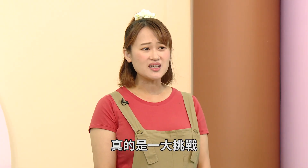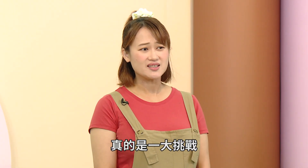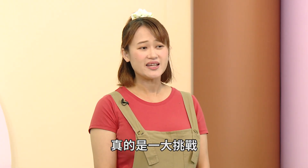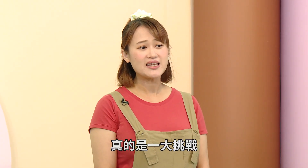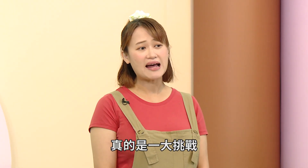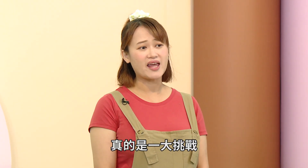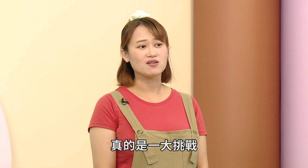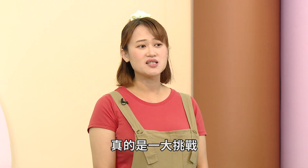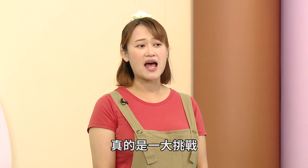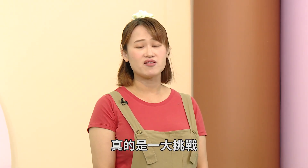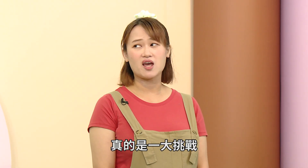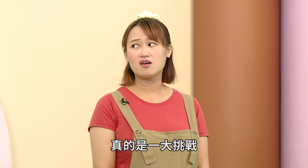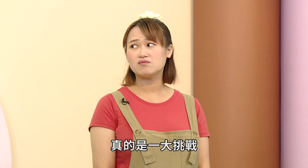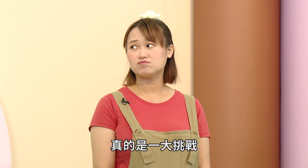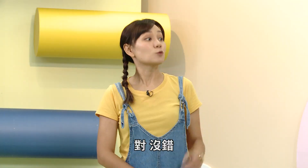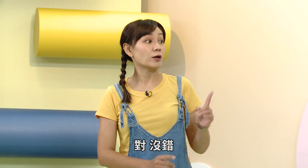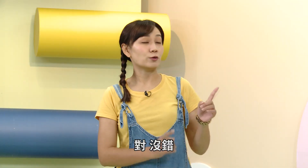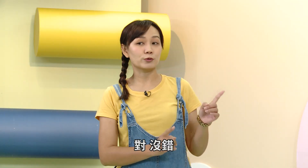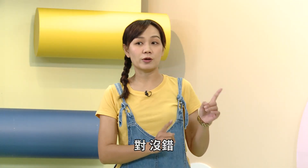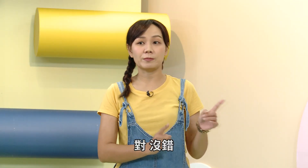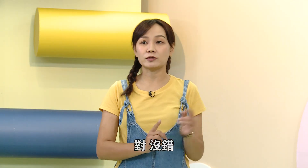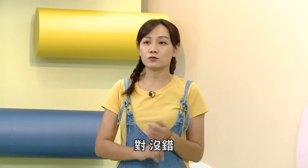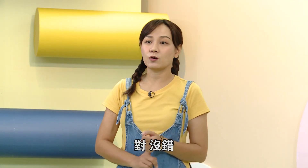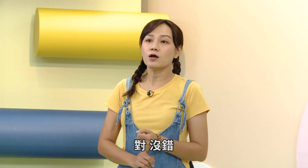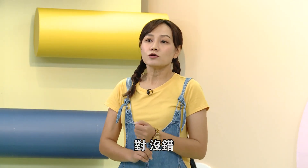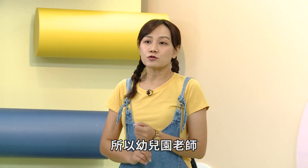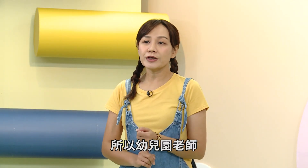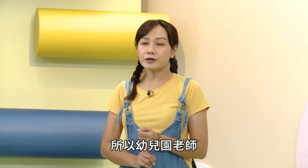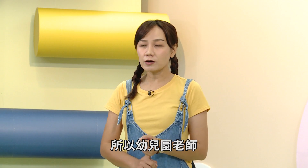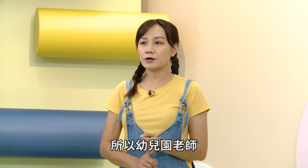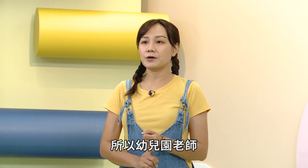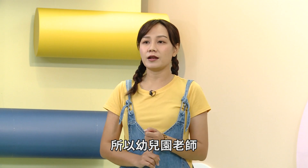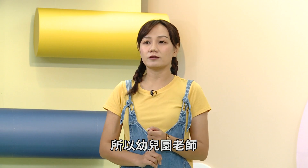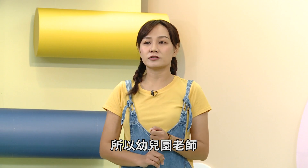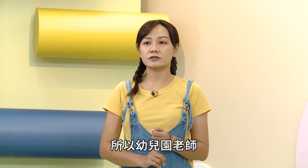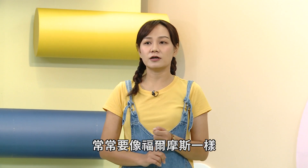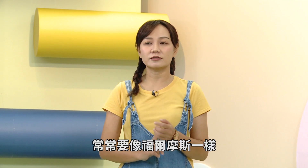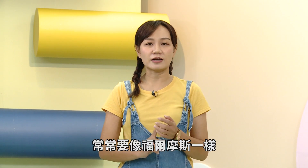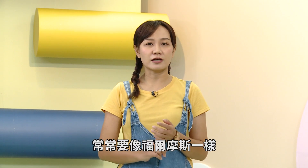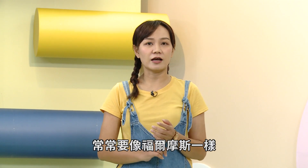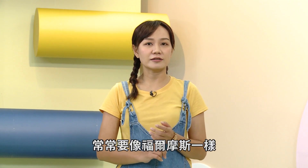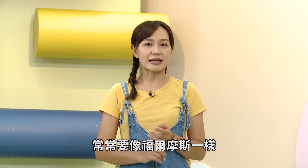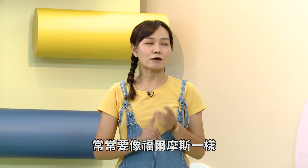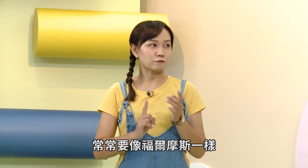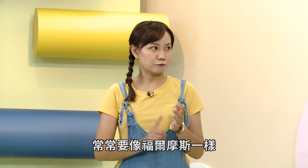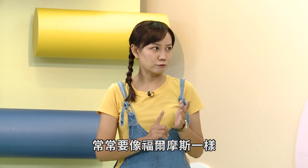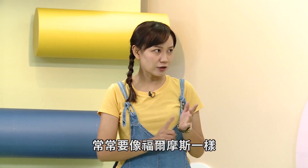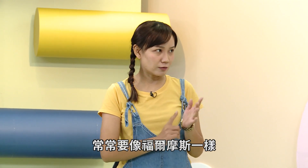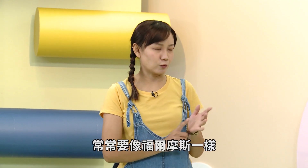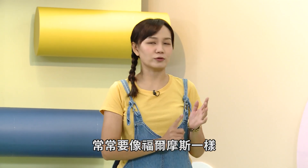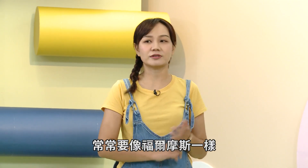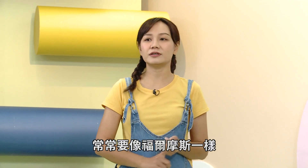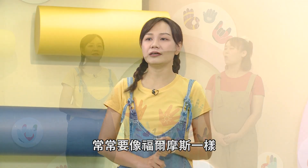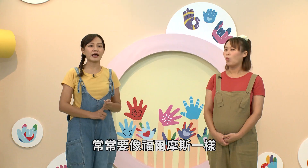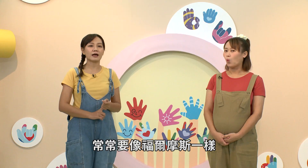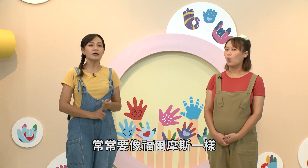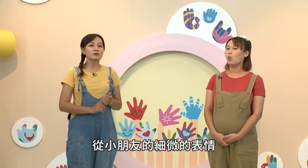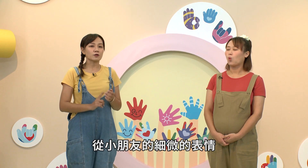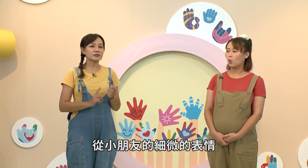是一大挑战呢。 对对对，没错。所以幼儿园老师呢，常常要像福尔摩斯一样，从小